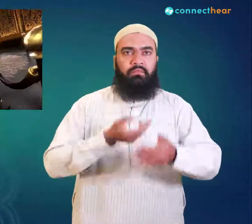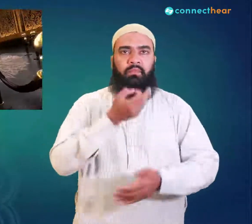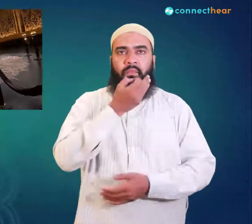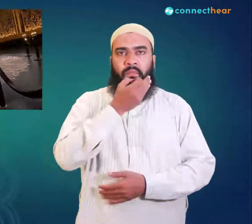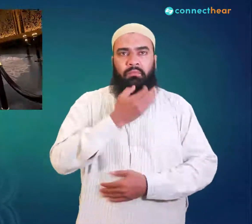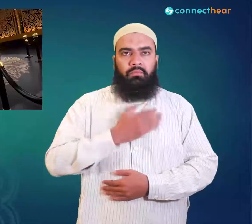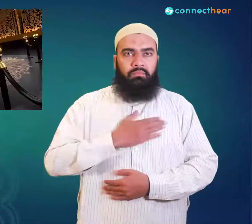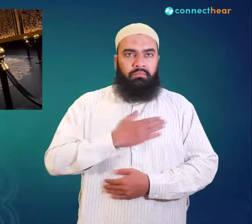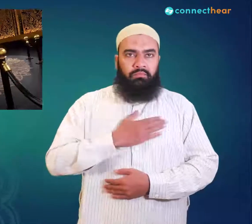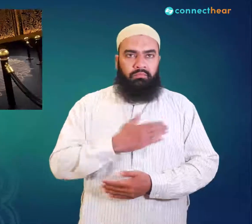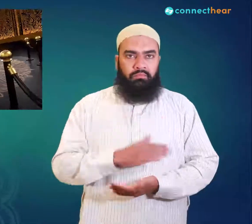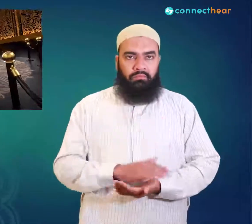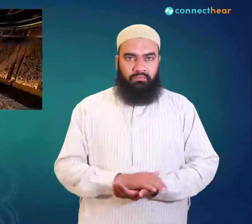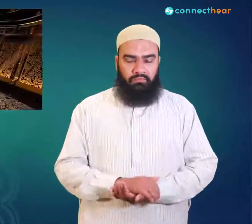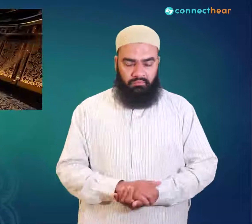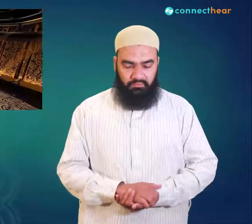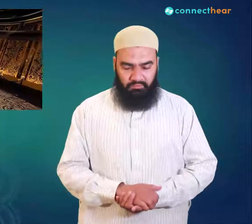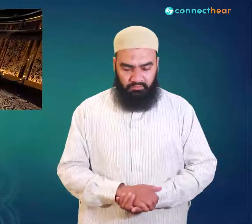يتدبرون